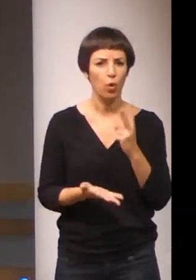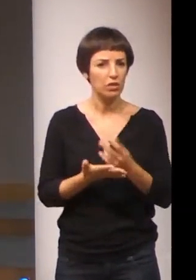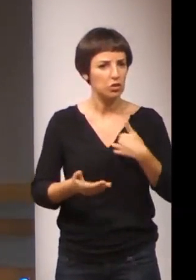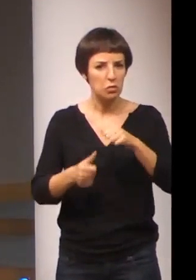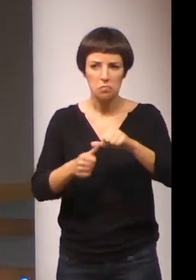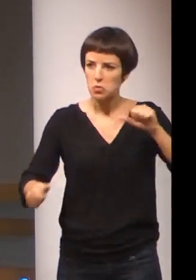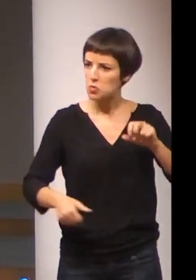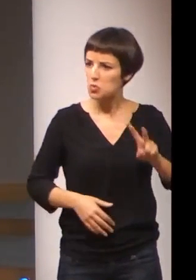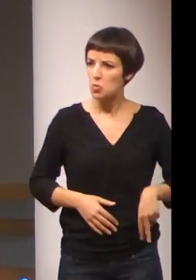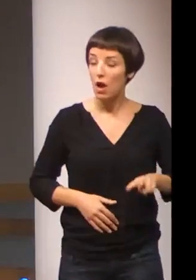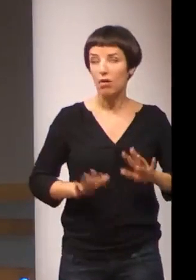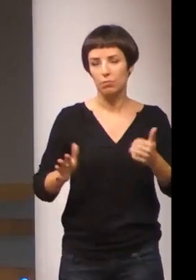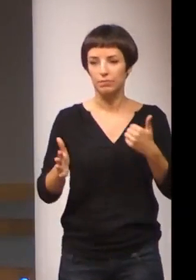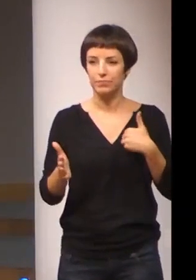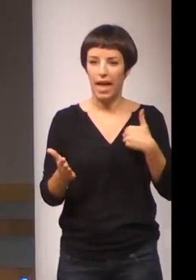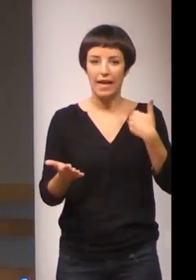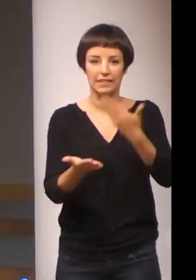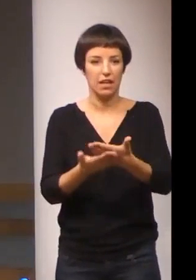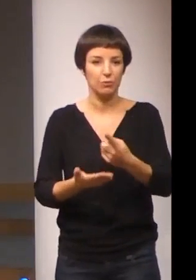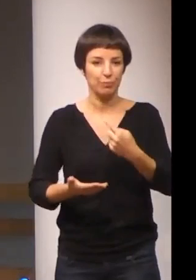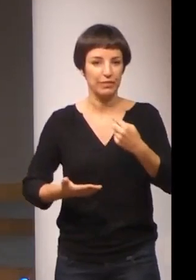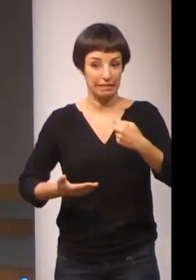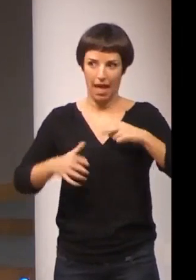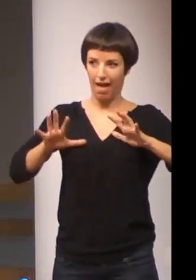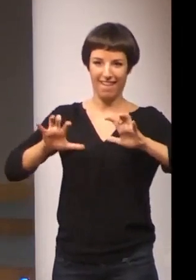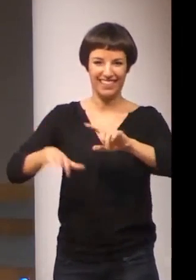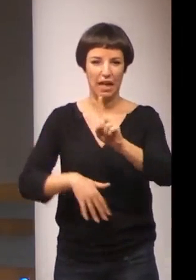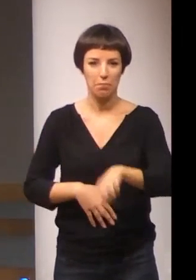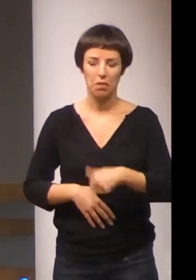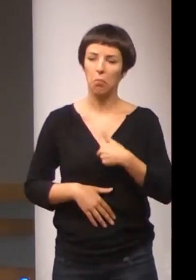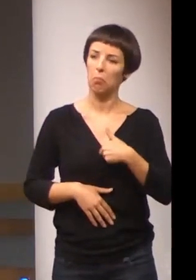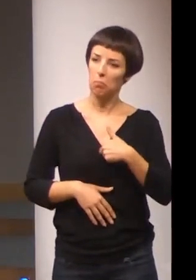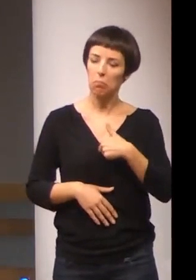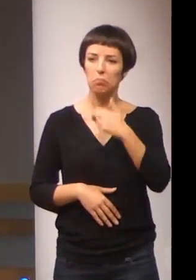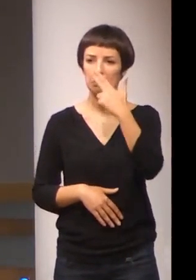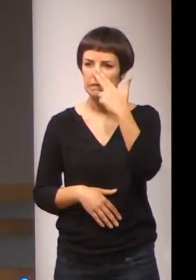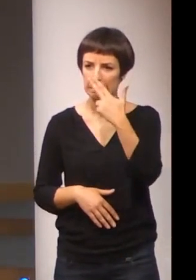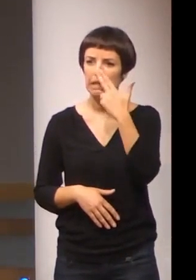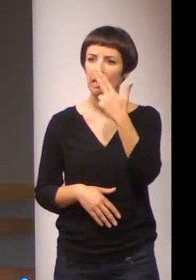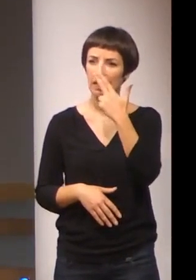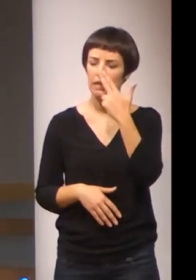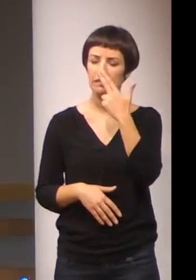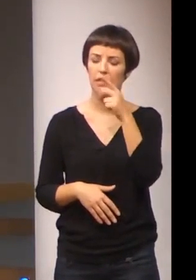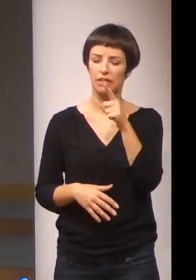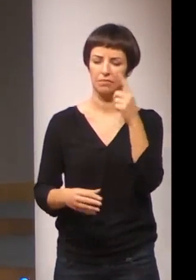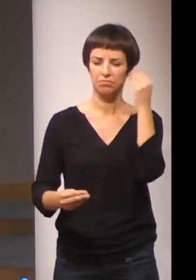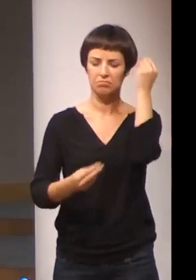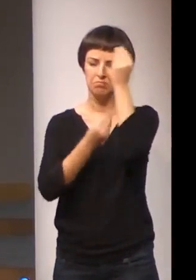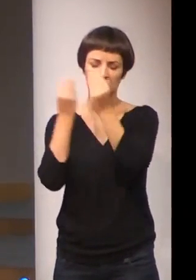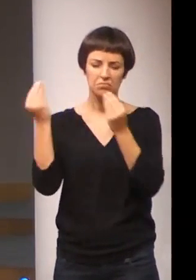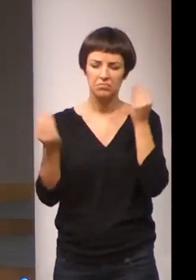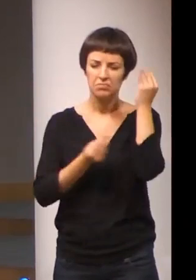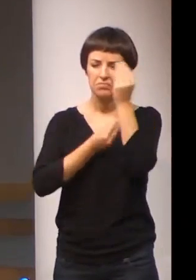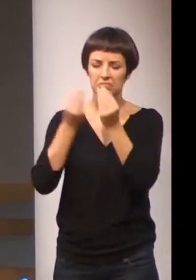o no estoy, hasta ahora era también un aprendizaje para mí, y me parecía interesante reflexionar qué era